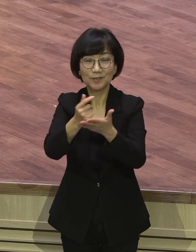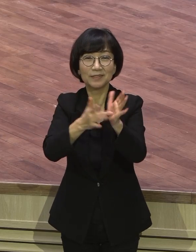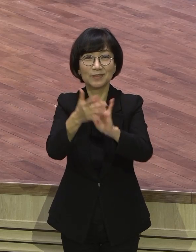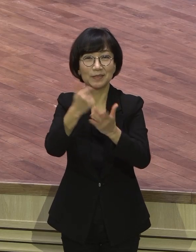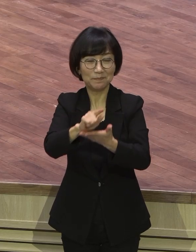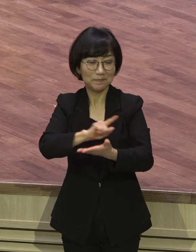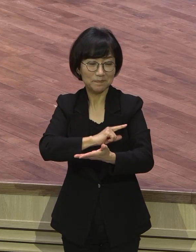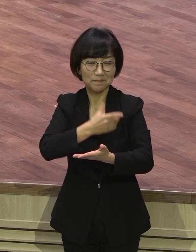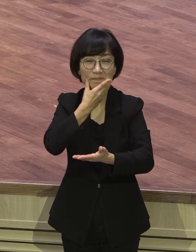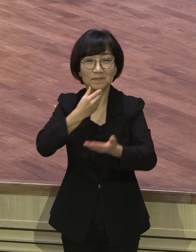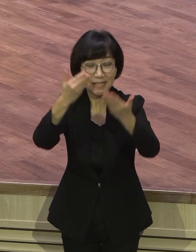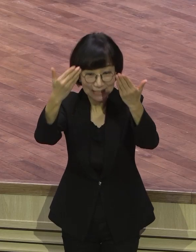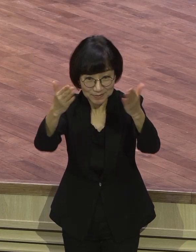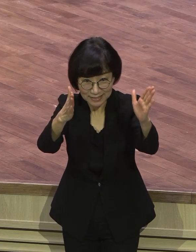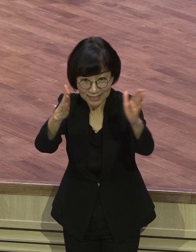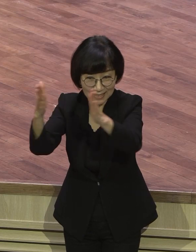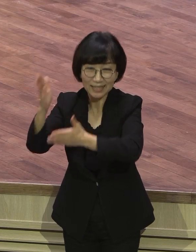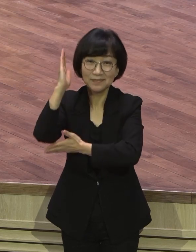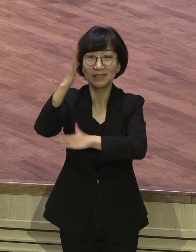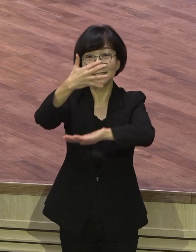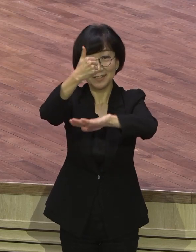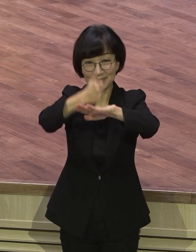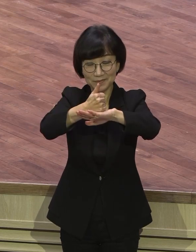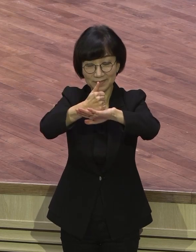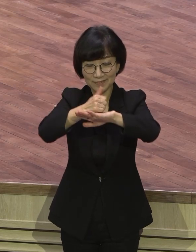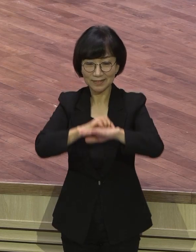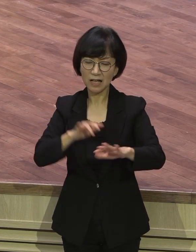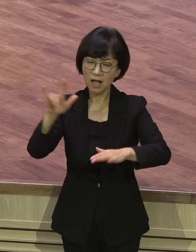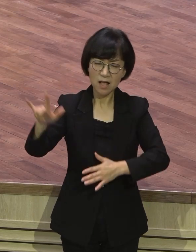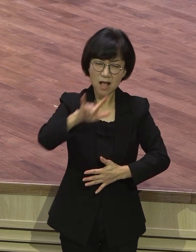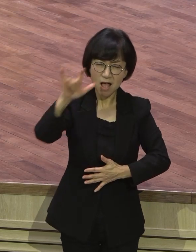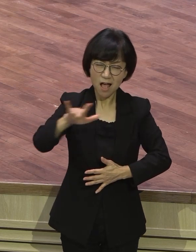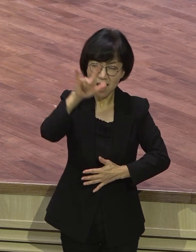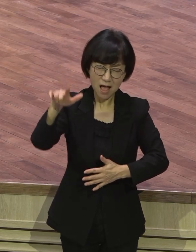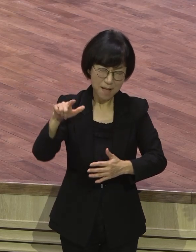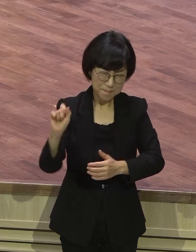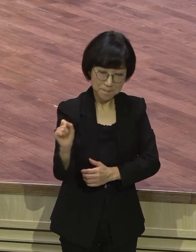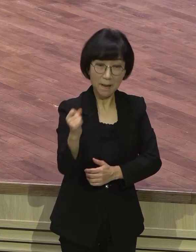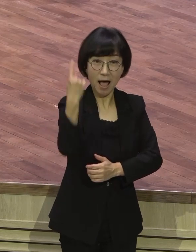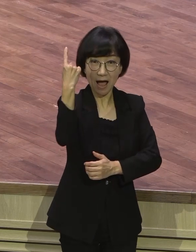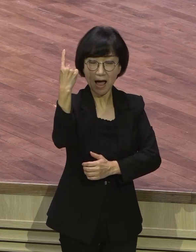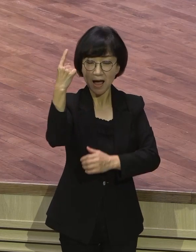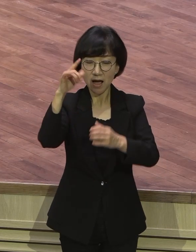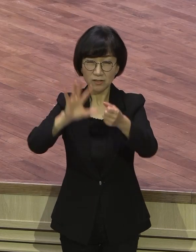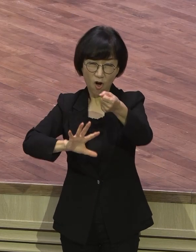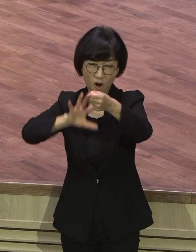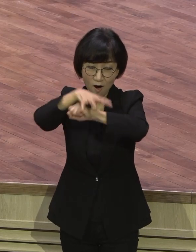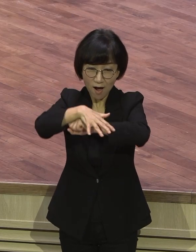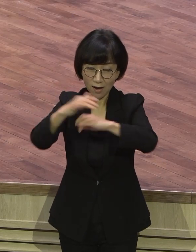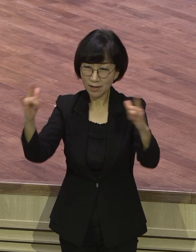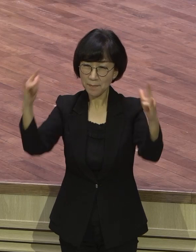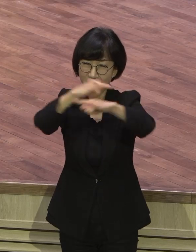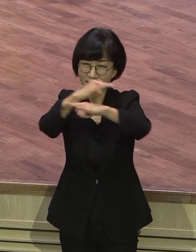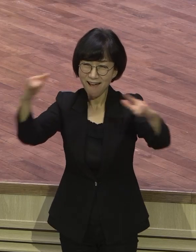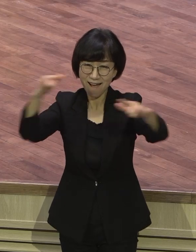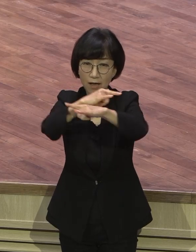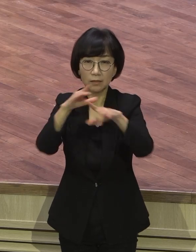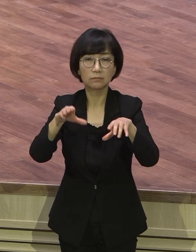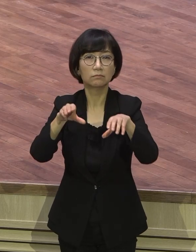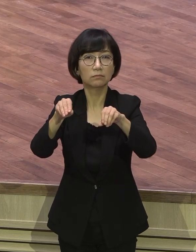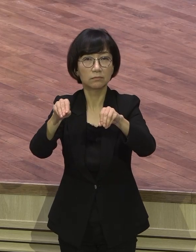결론입니다 지금 코로나19로 인해서 전 세계 이동이 지금 멈추어졌다